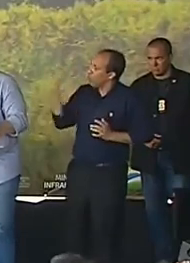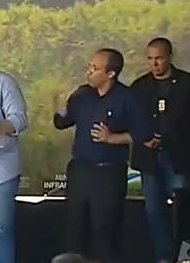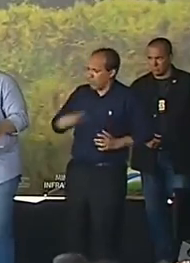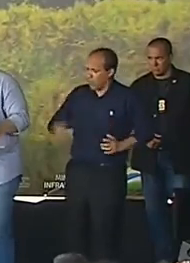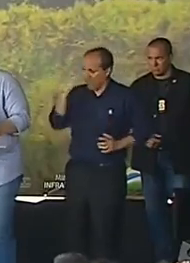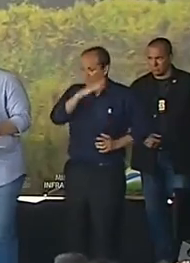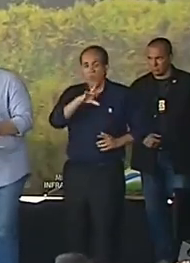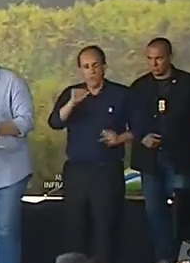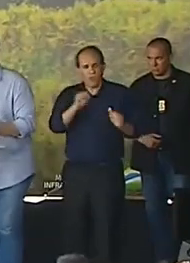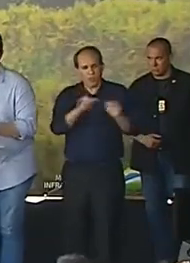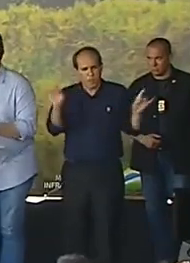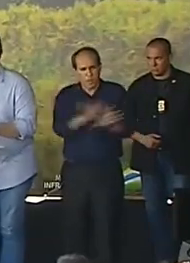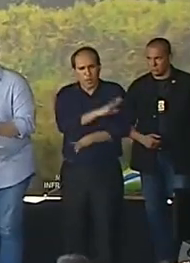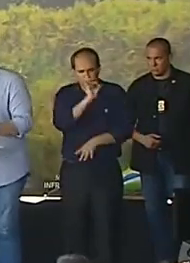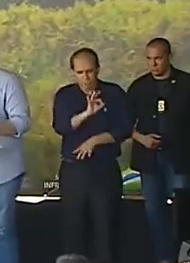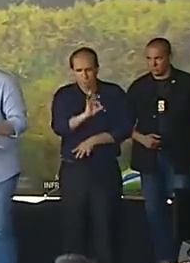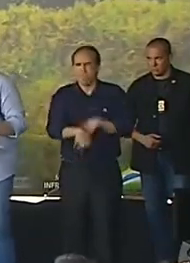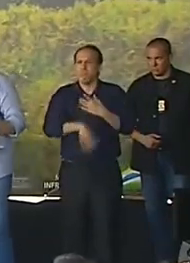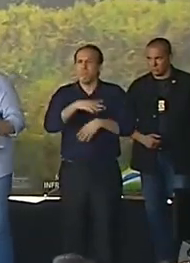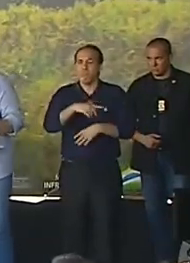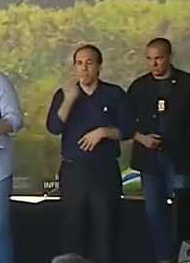fizemos.